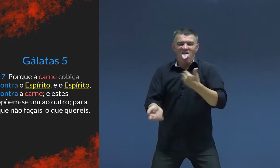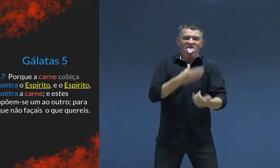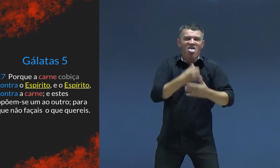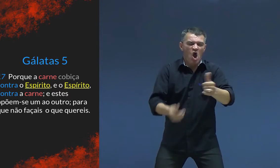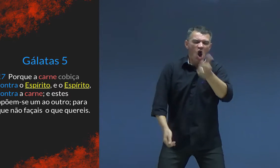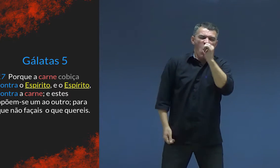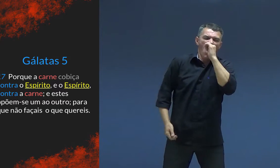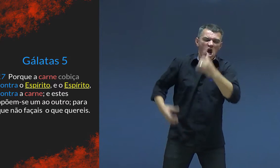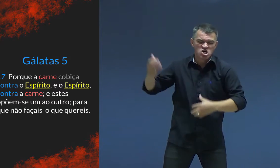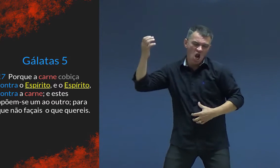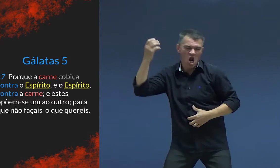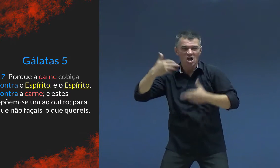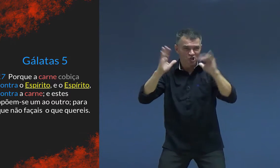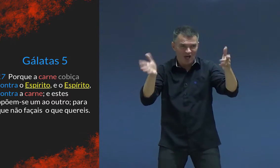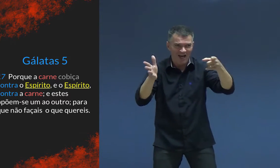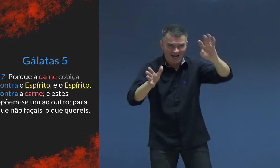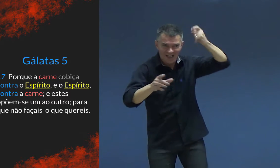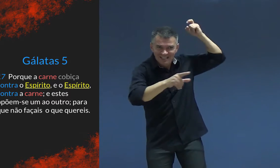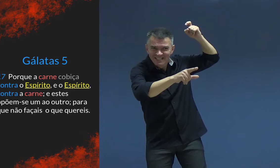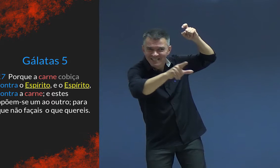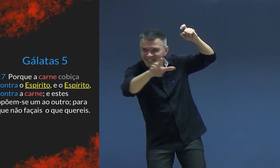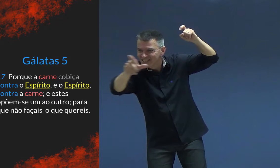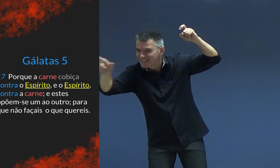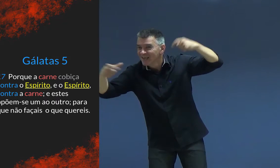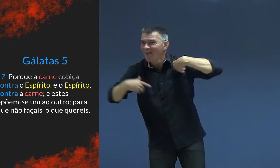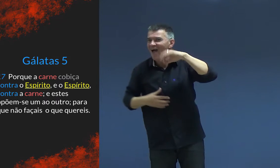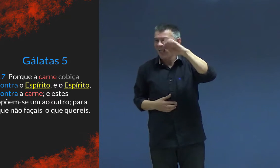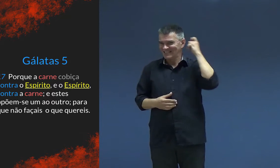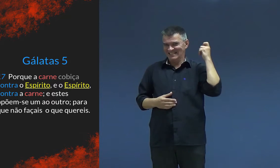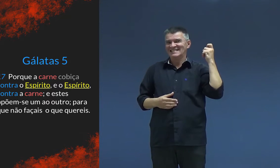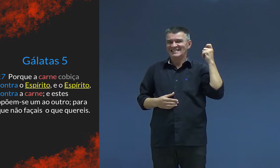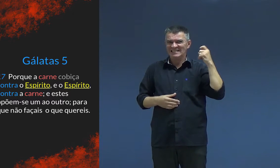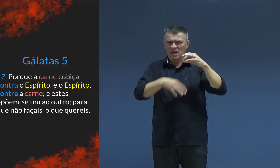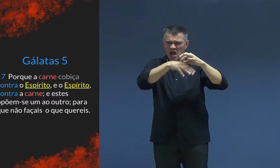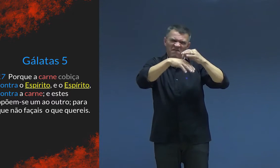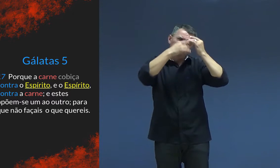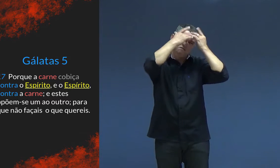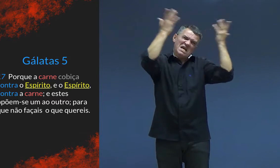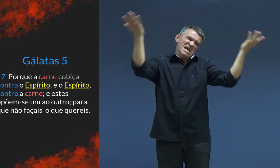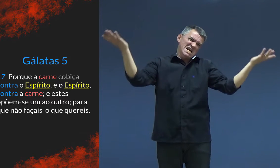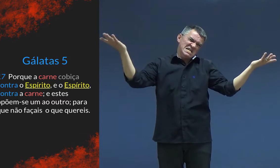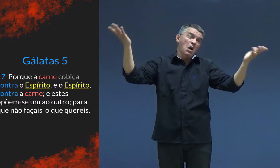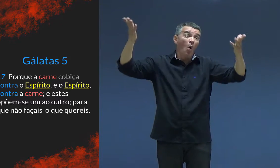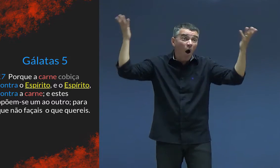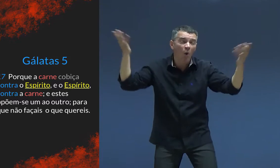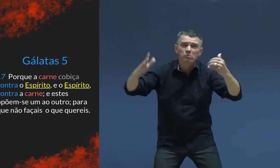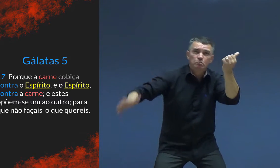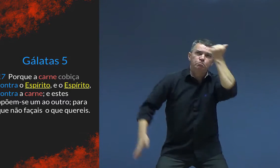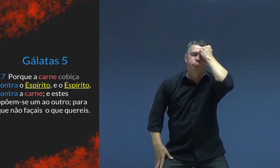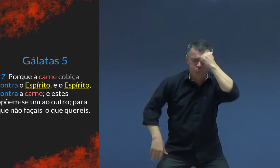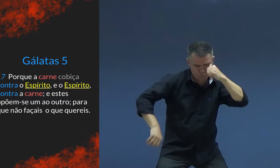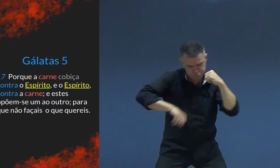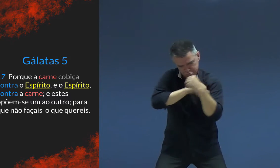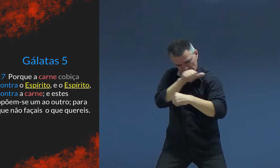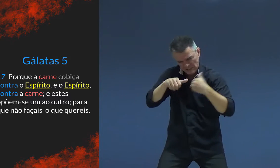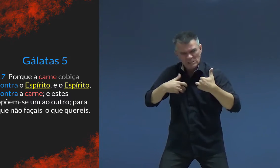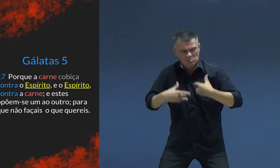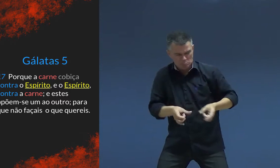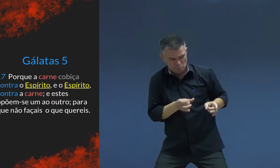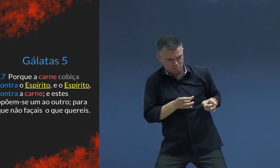era do mundo, né? Você bebia, você fazia as coisas erradas, não é verdade? Você era um ex, né? Ex do mundo. Agora você se